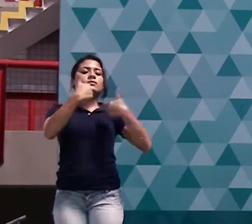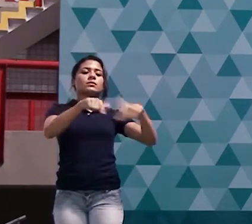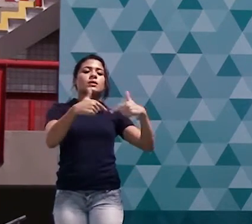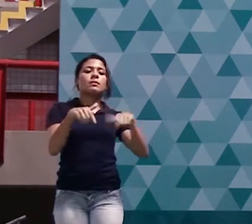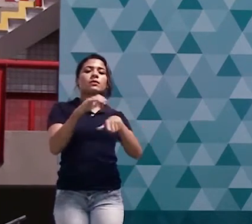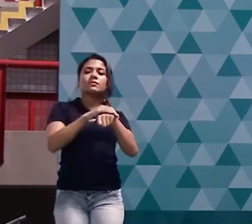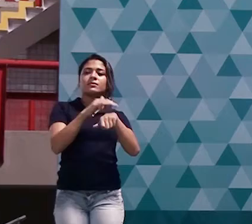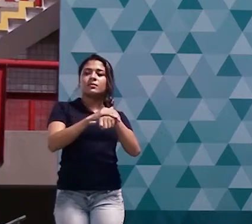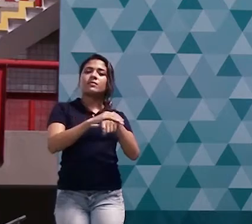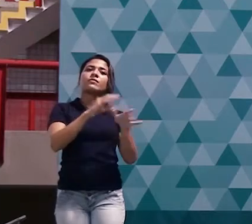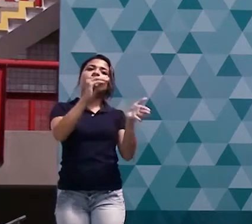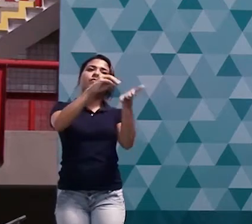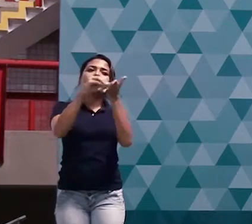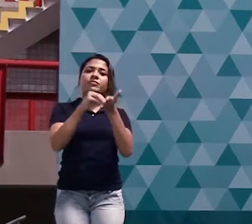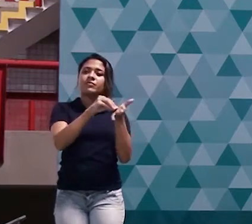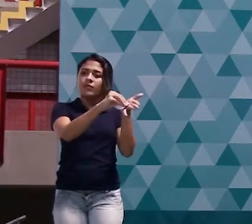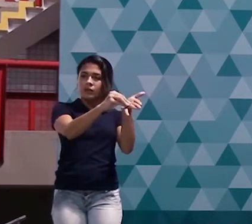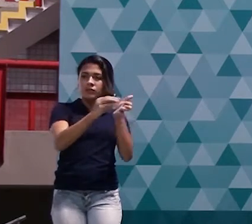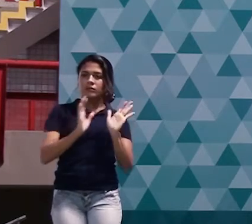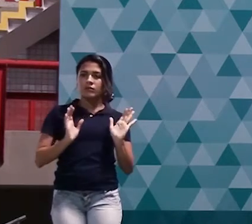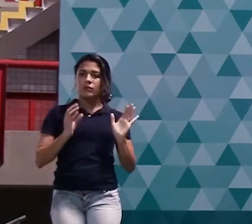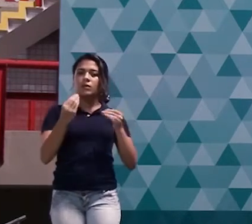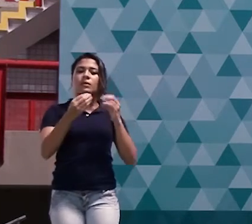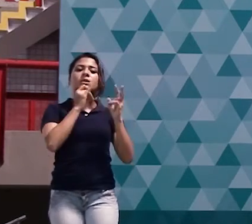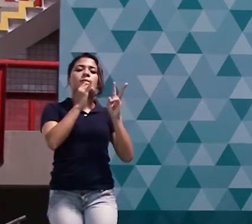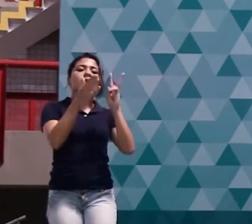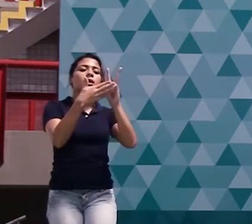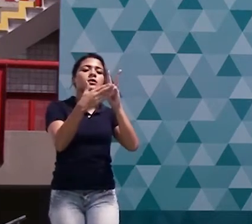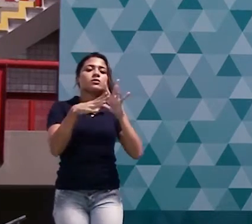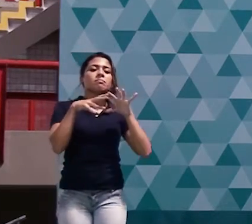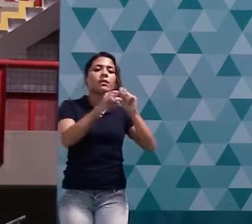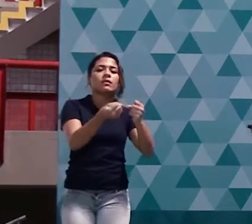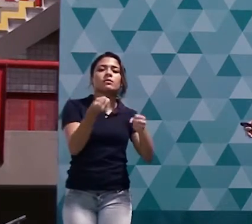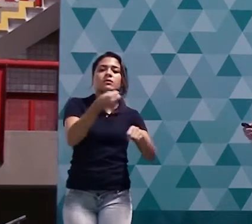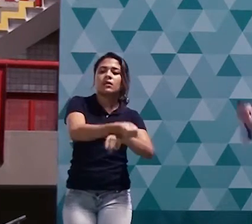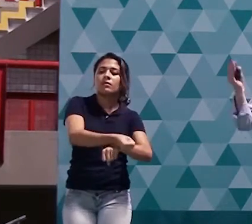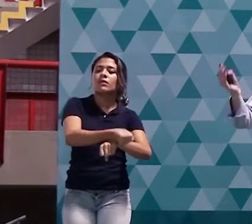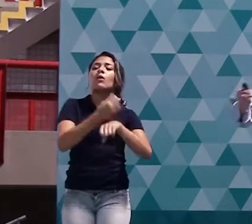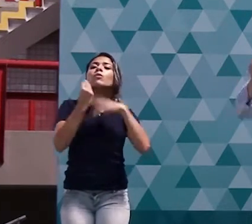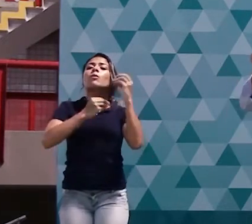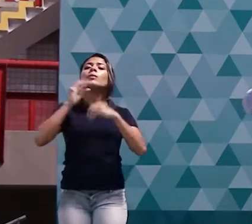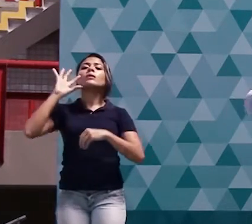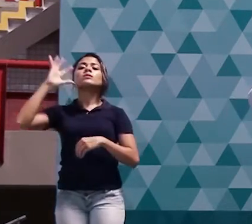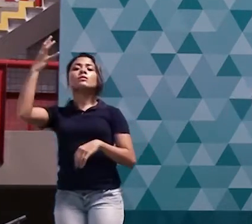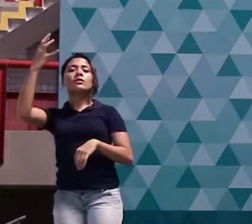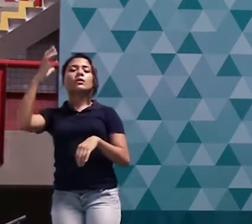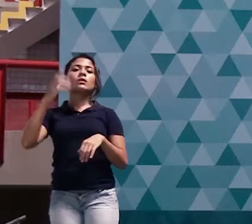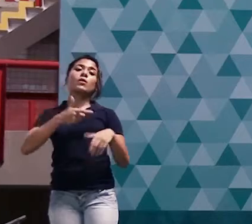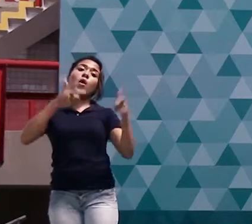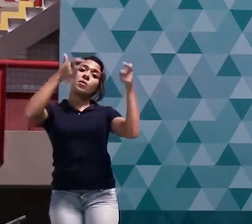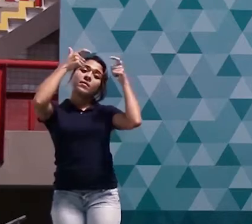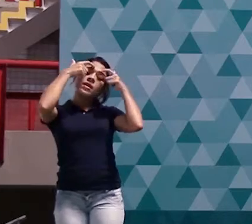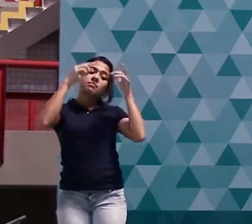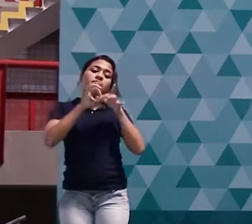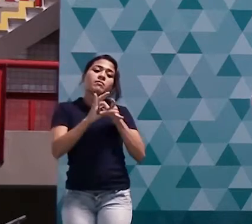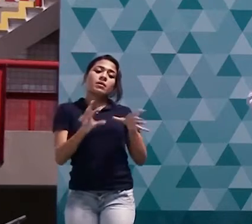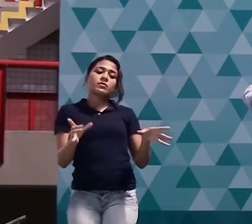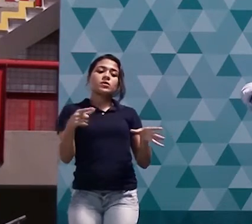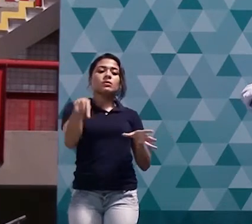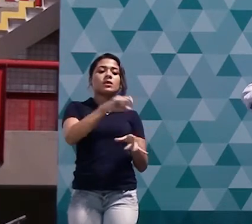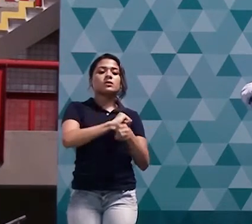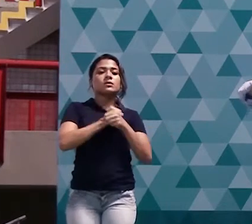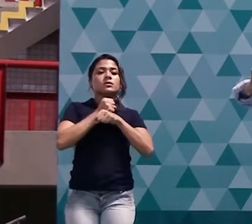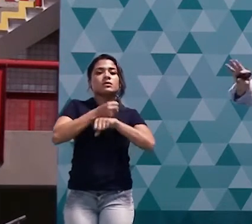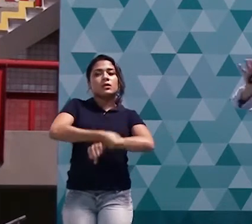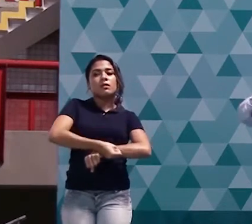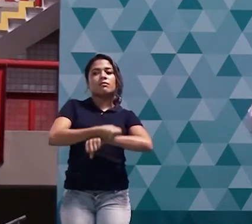latifundiários expulsaram os jesuítas e foram escravizar os índios. Como é que se resolveu? O rei permitiu a escravidão dos índios, sendo